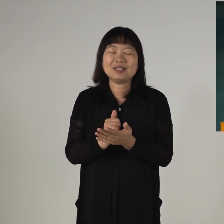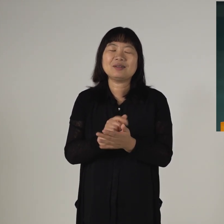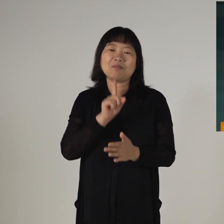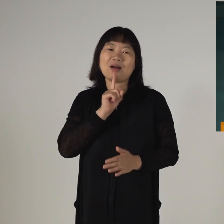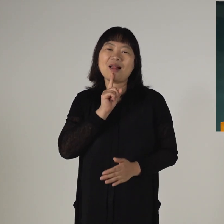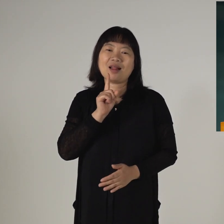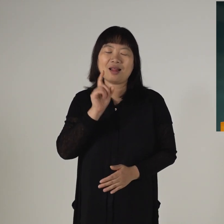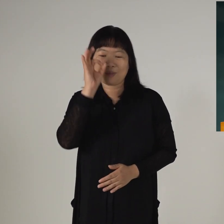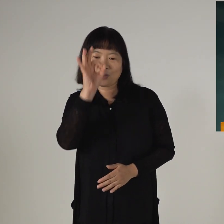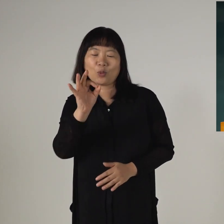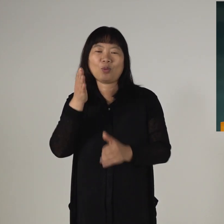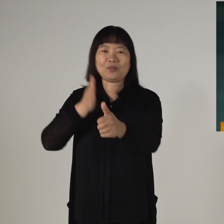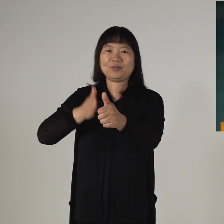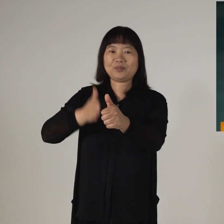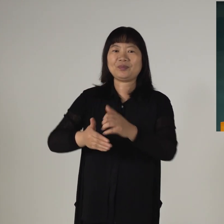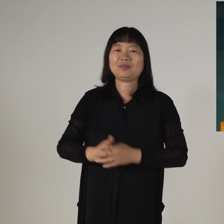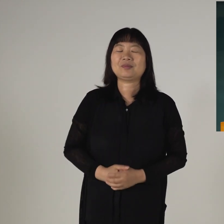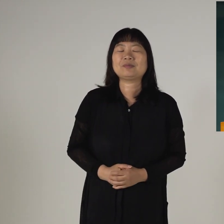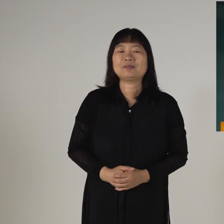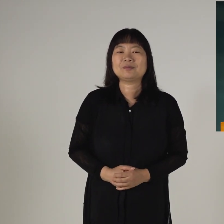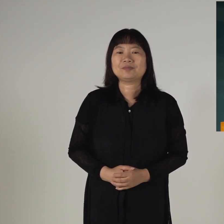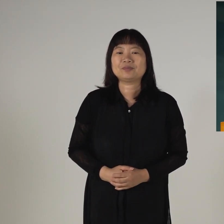이어가죠. 볼까요?